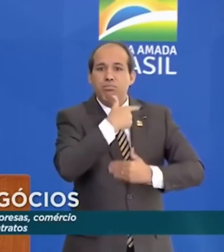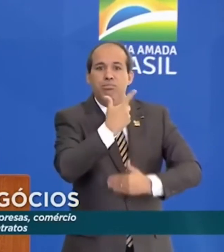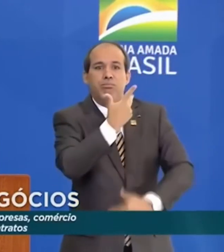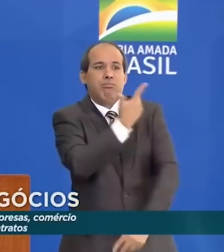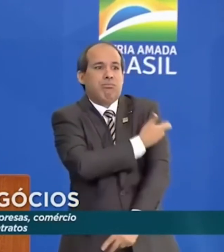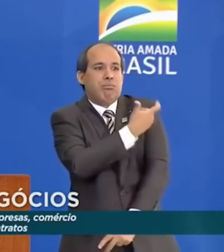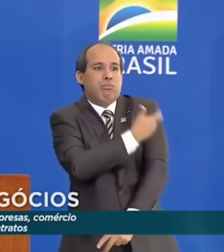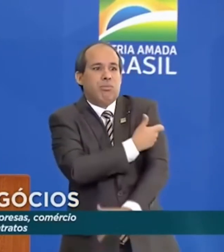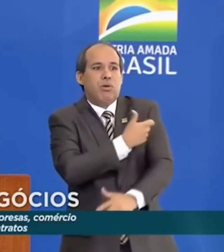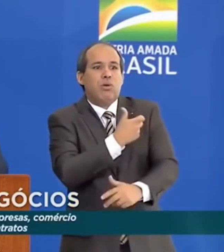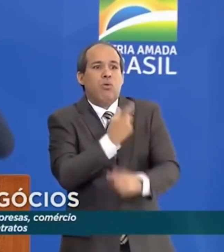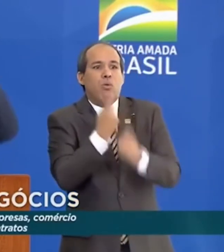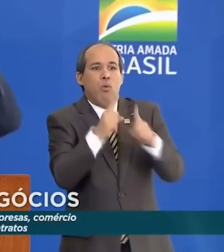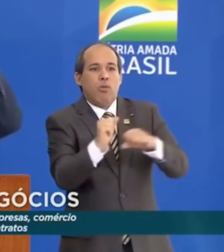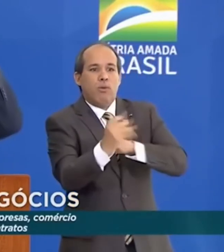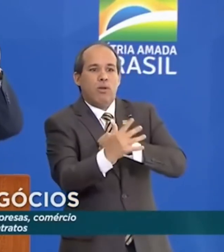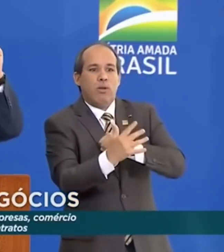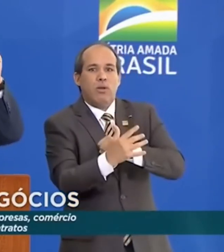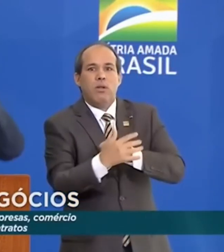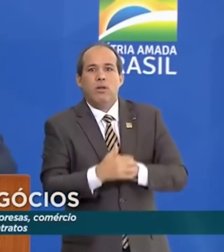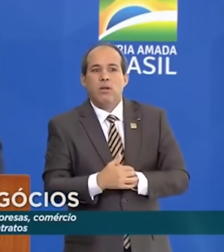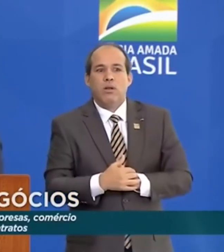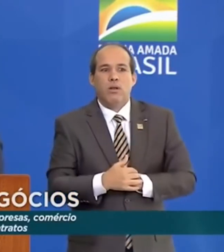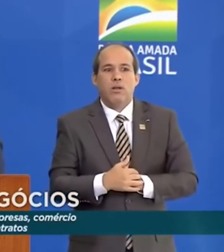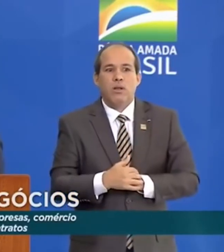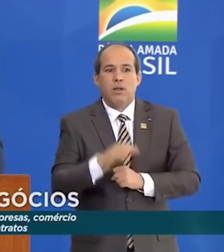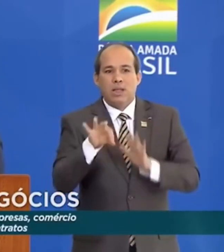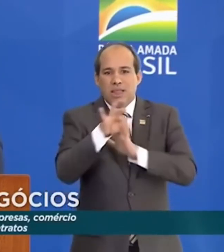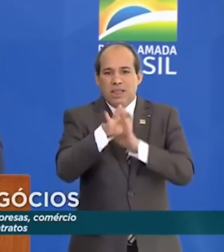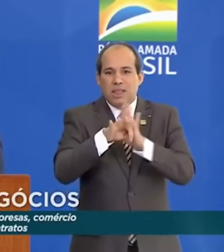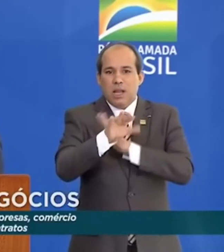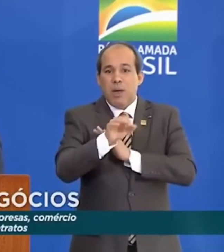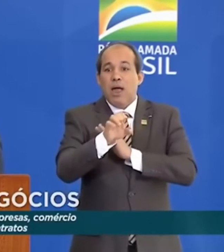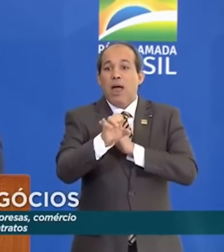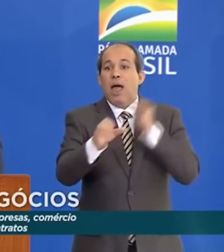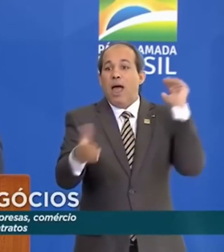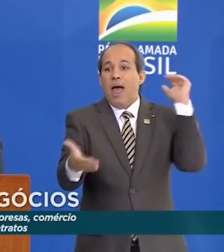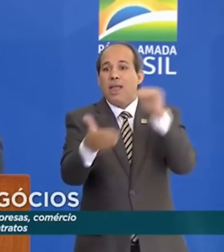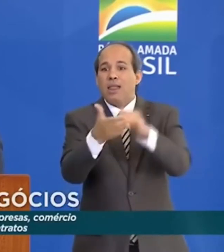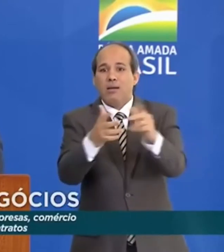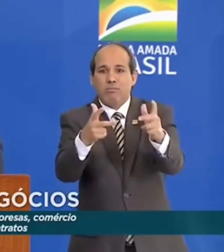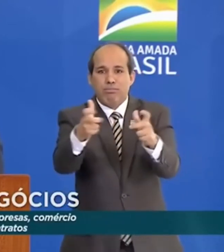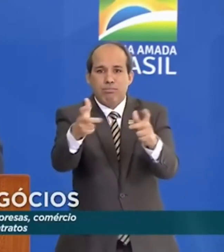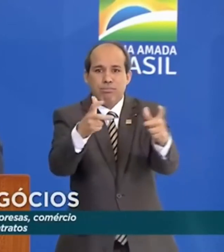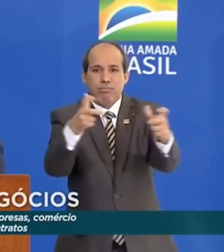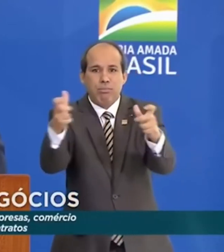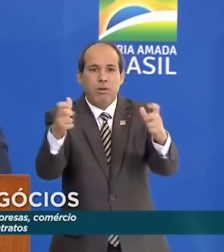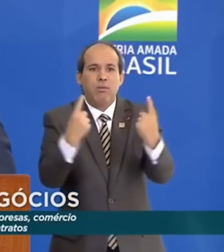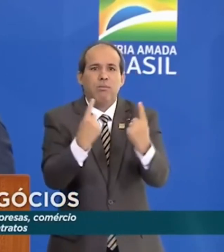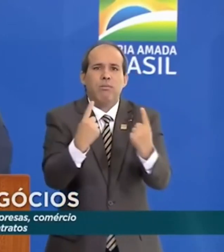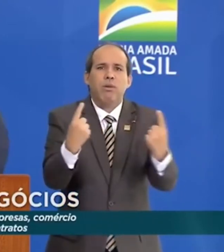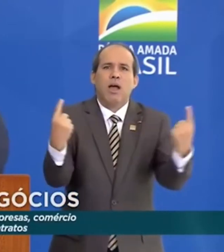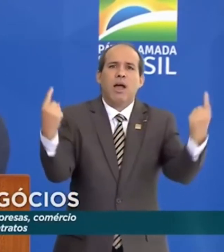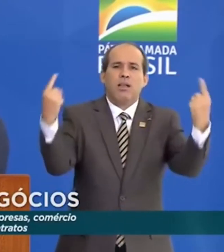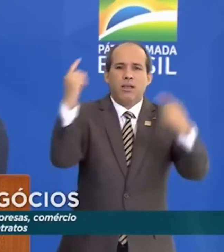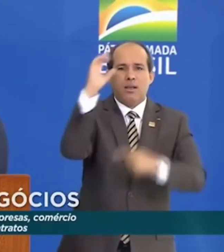vacina para o coronavírus da célula mãe até a aplicação no cidadão, na cidadã, em qualquer lugar do